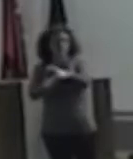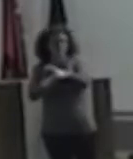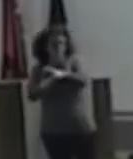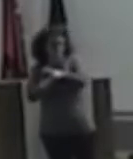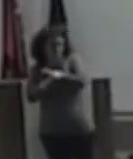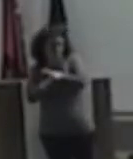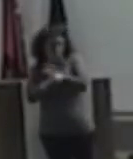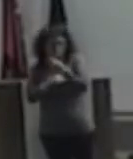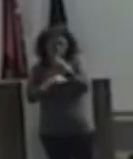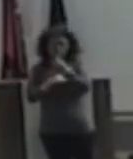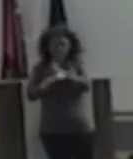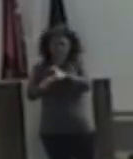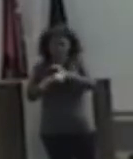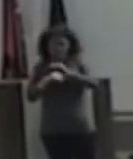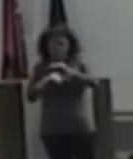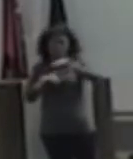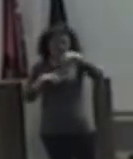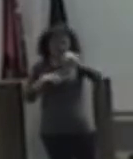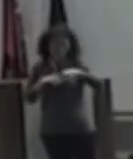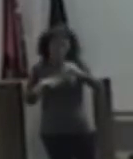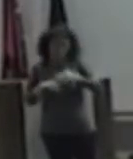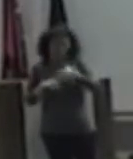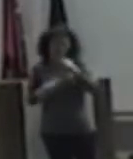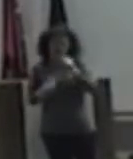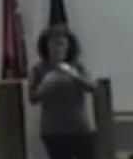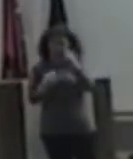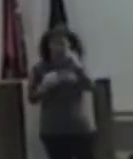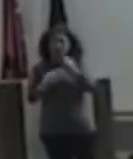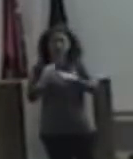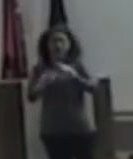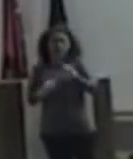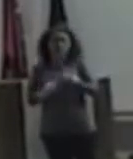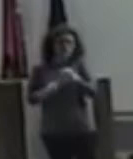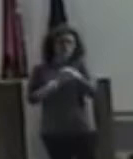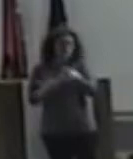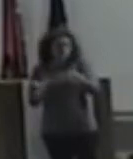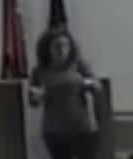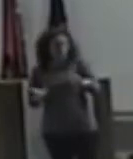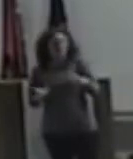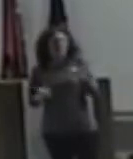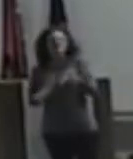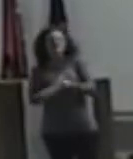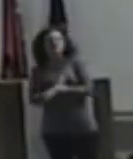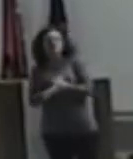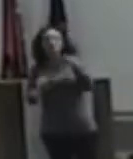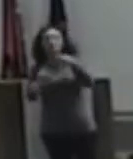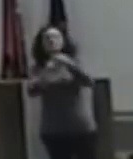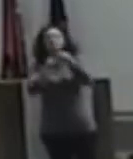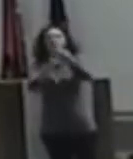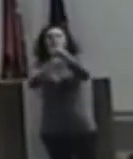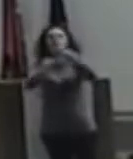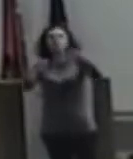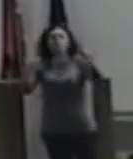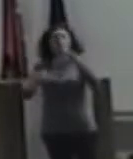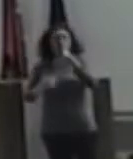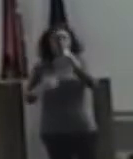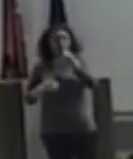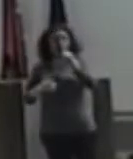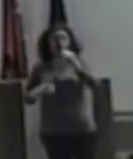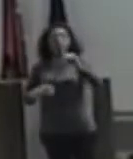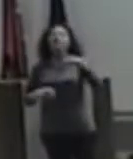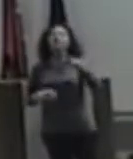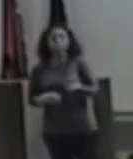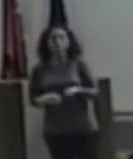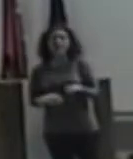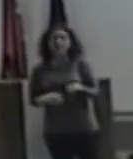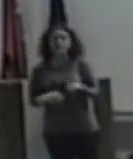después de una comida para tomar decisiones. Bueno, todo esto no quiere decir que un objetivo ideal sea después de una comida tener